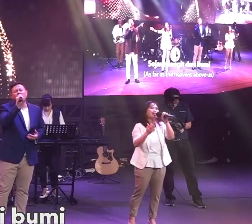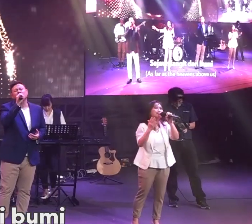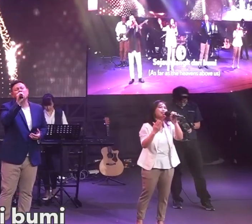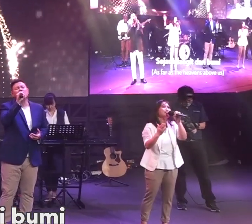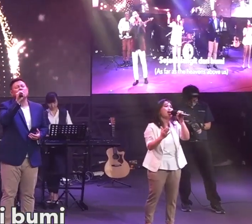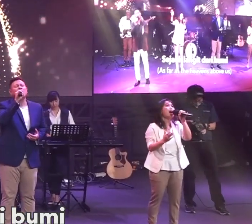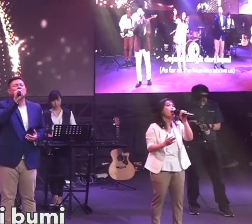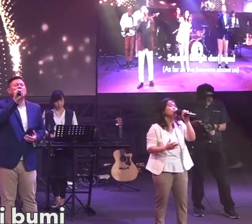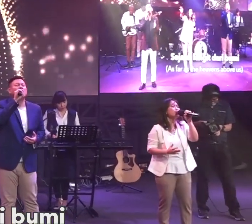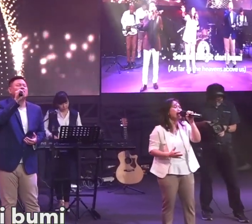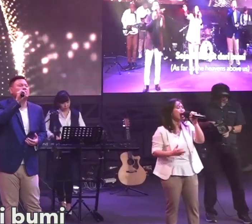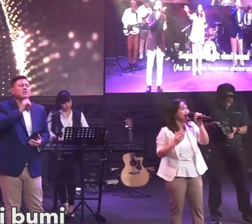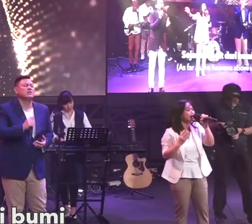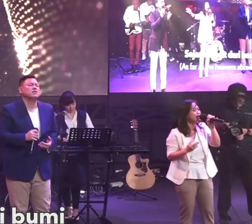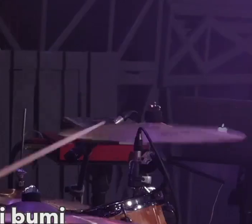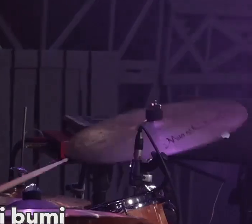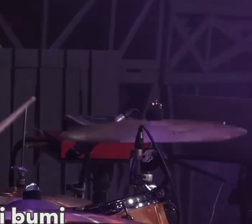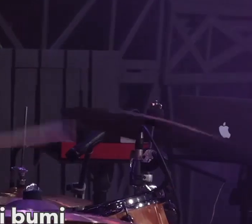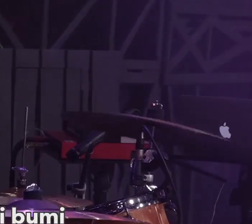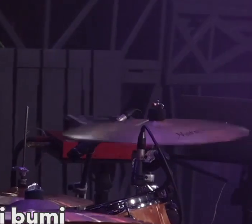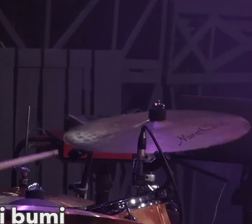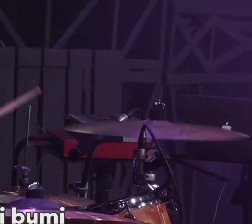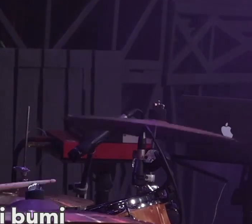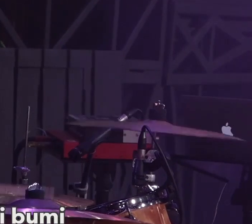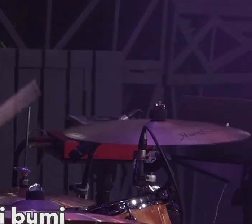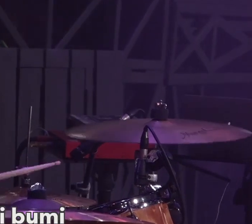Sejauh langit